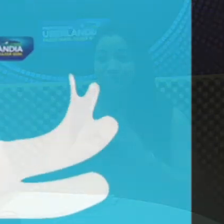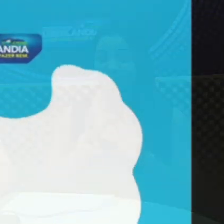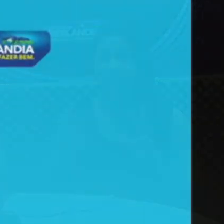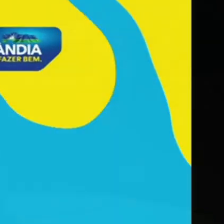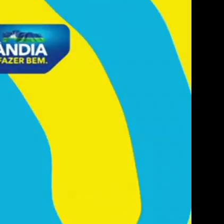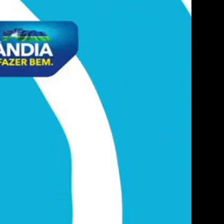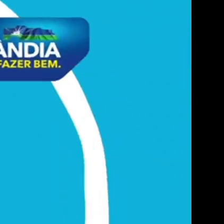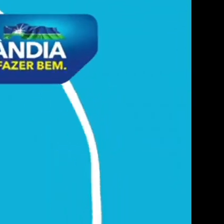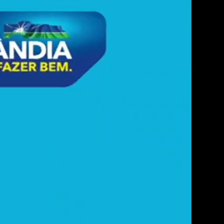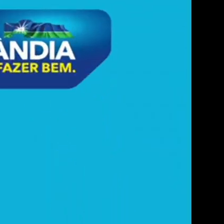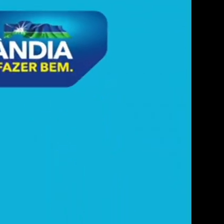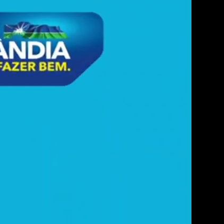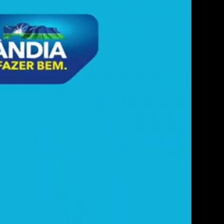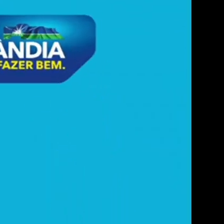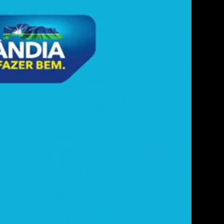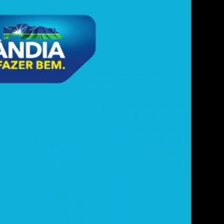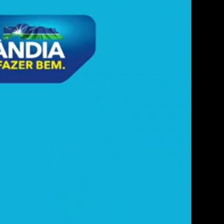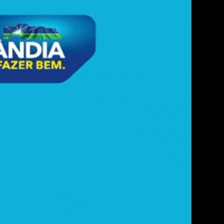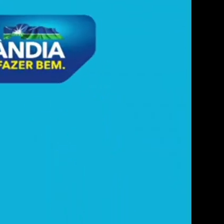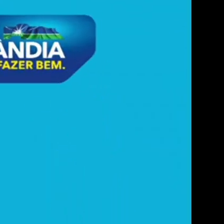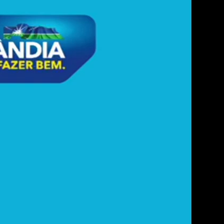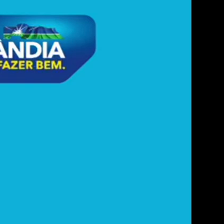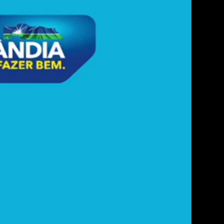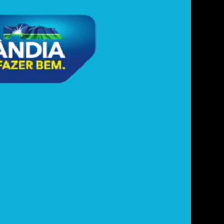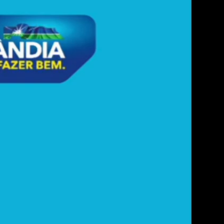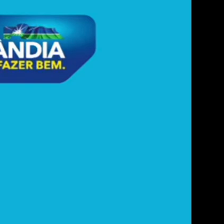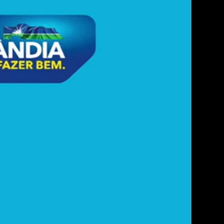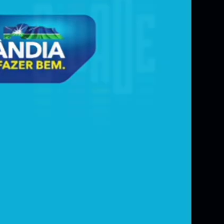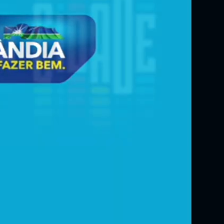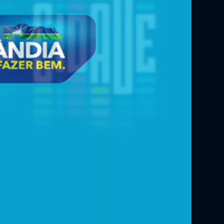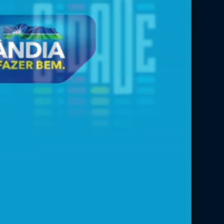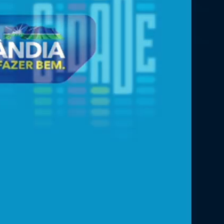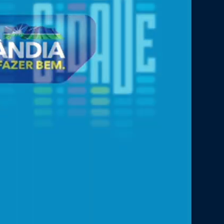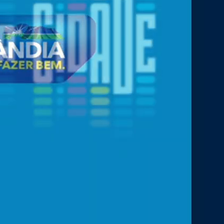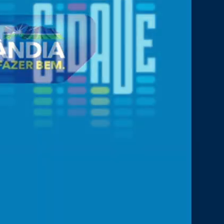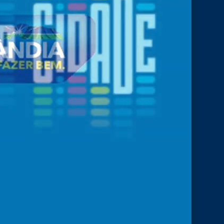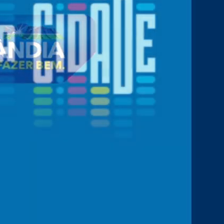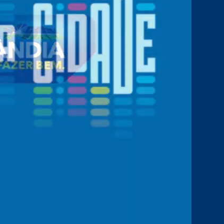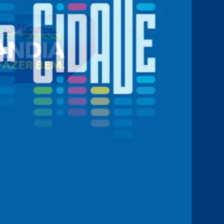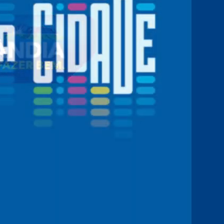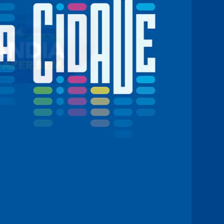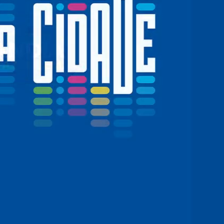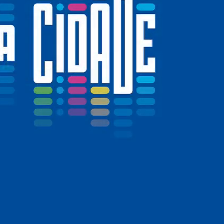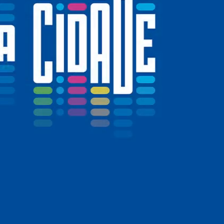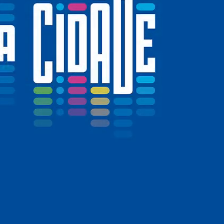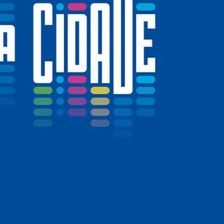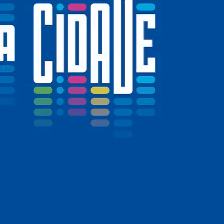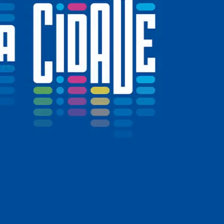Continue conosco no portal da Prefeitura e nas redes sociais.